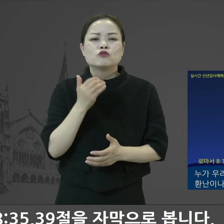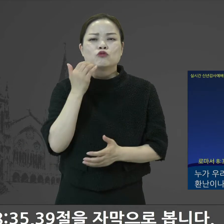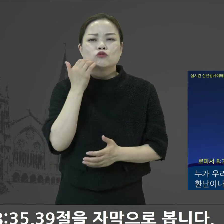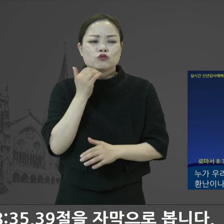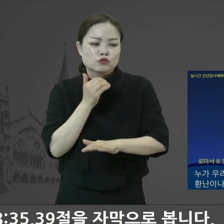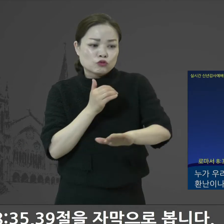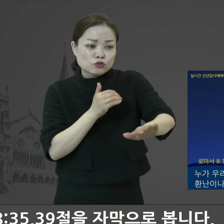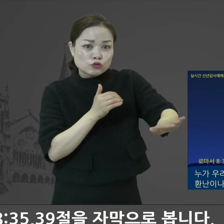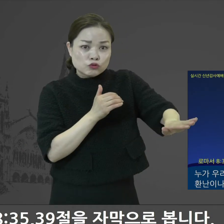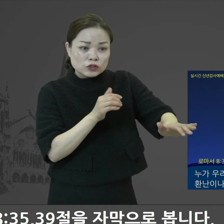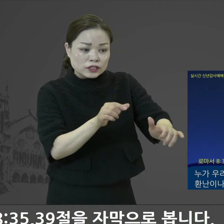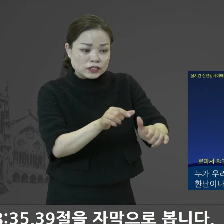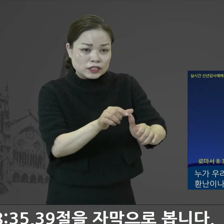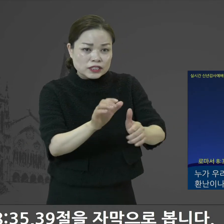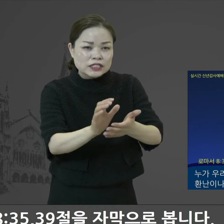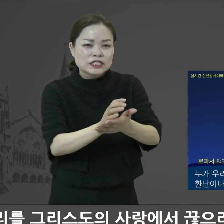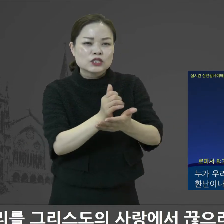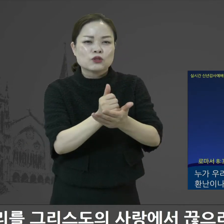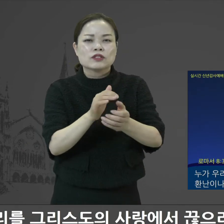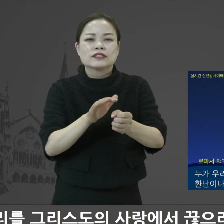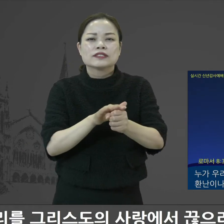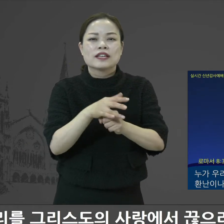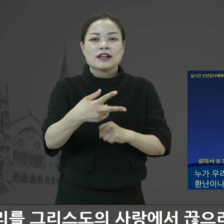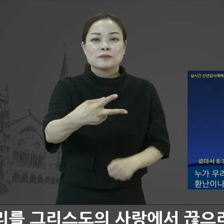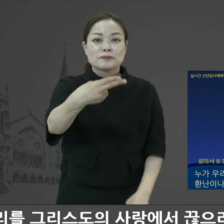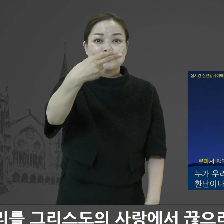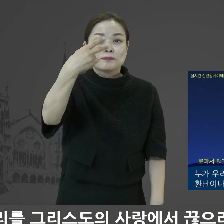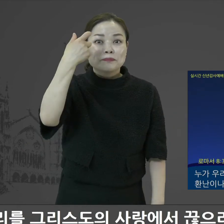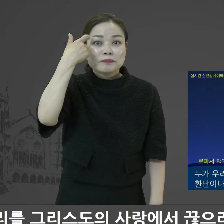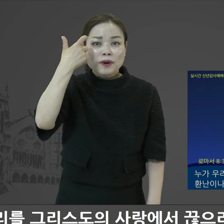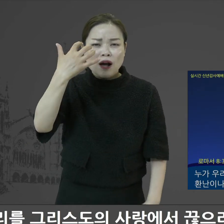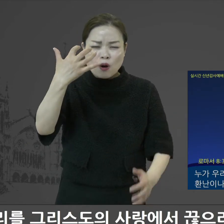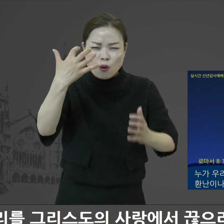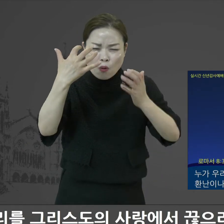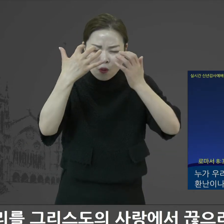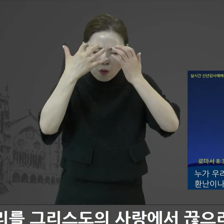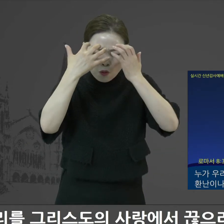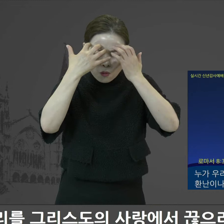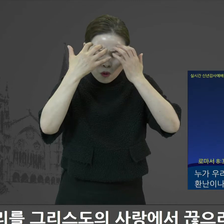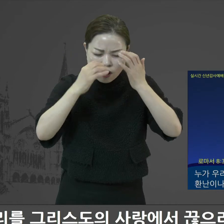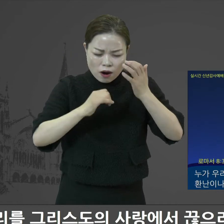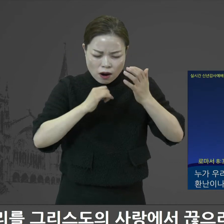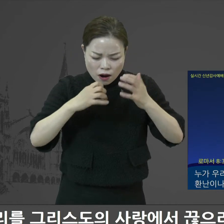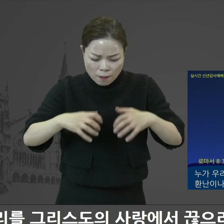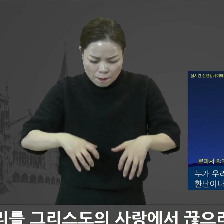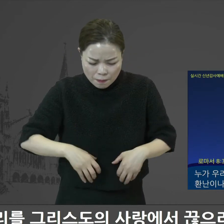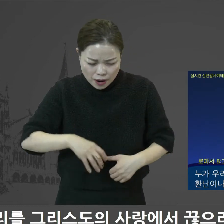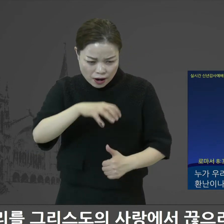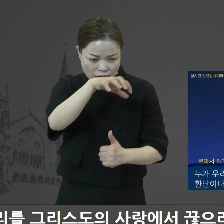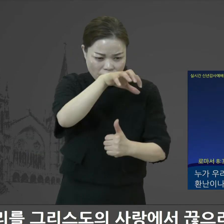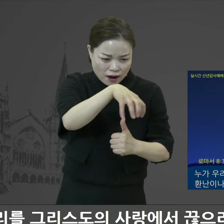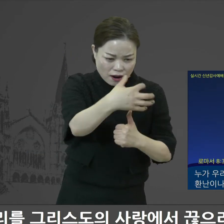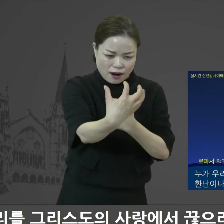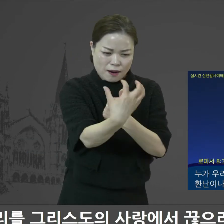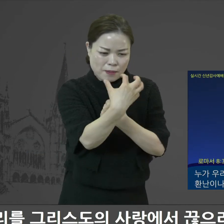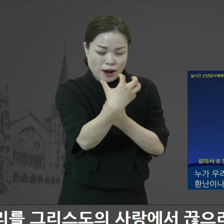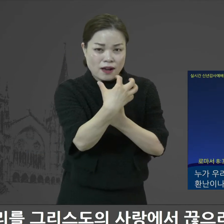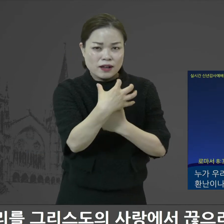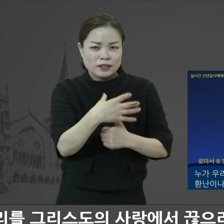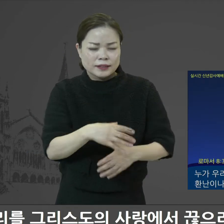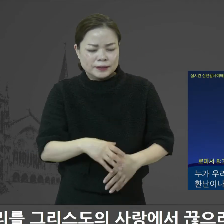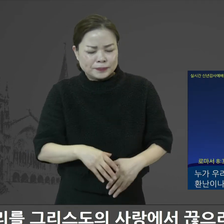누가 우리를 그리스도의 사랑에서 끊으리요? 환난이나 곤고나 박해나